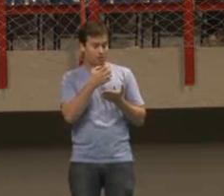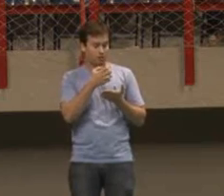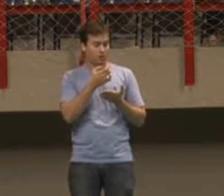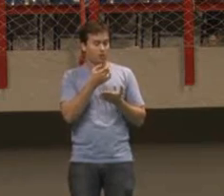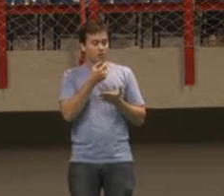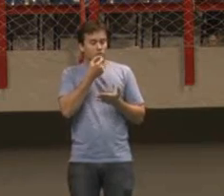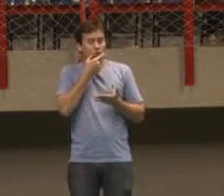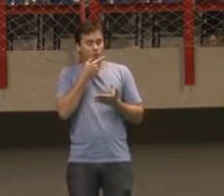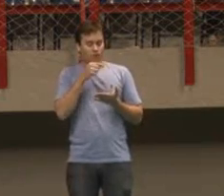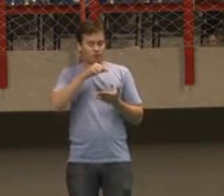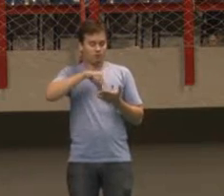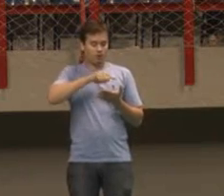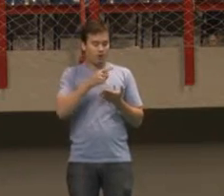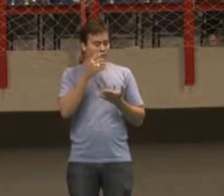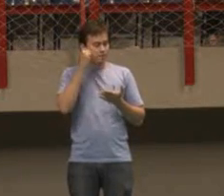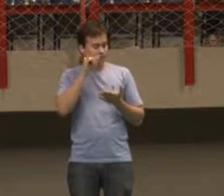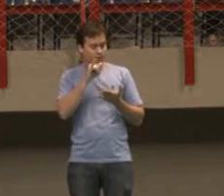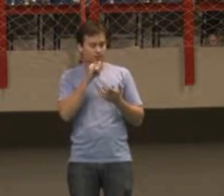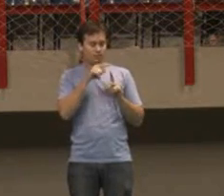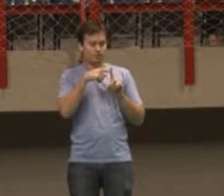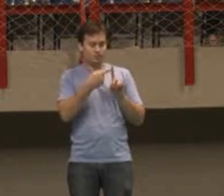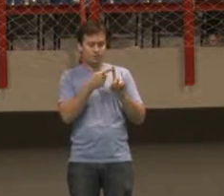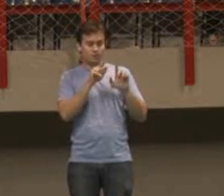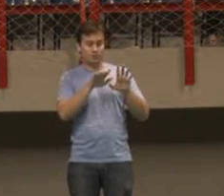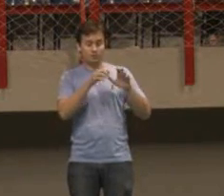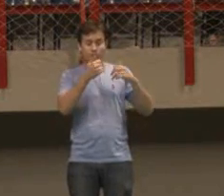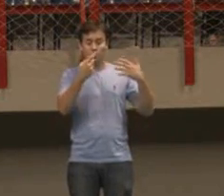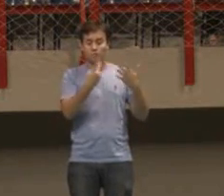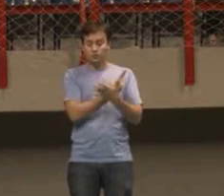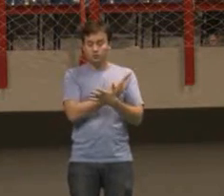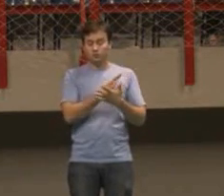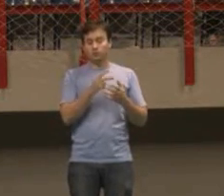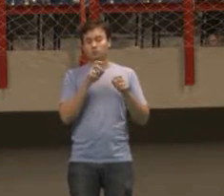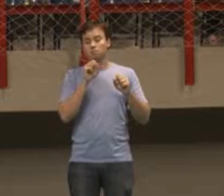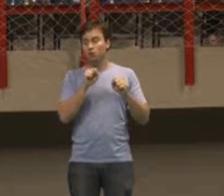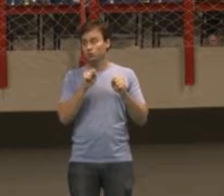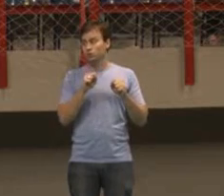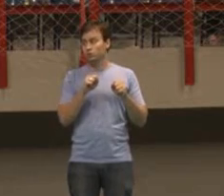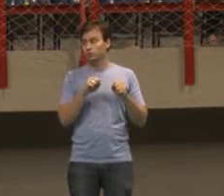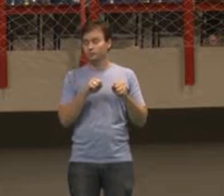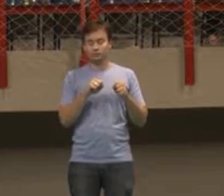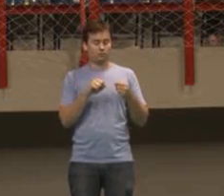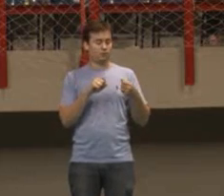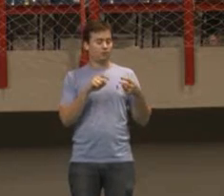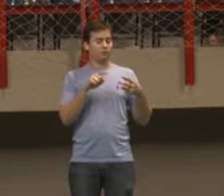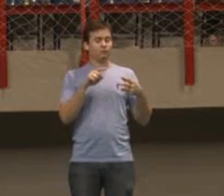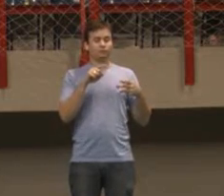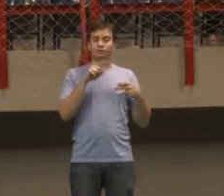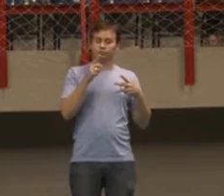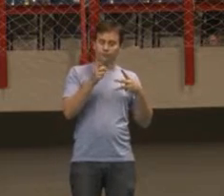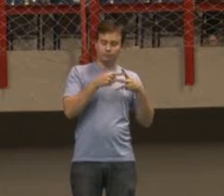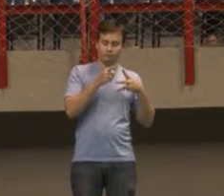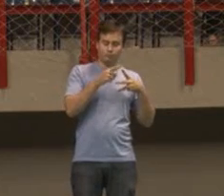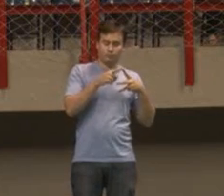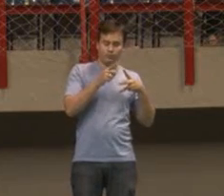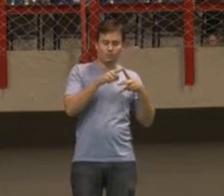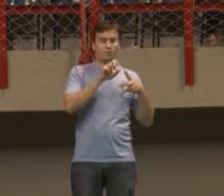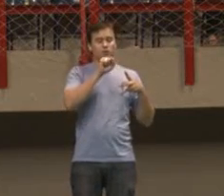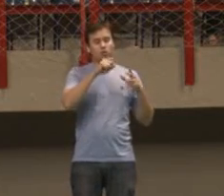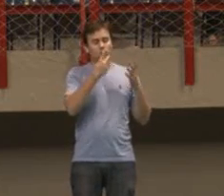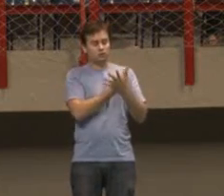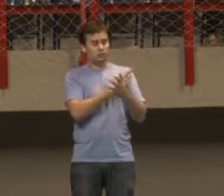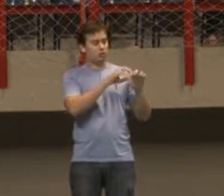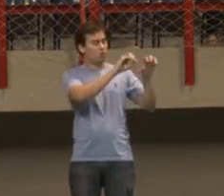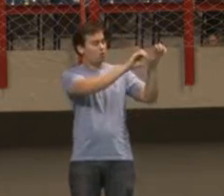pode, na verdade são três possibilidades. Ela pode retardar ovulação. Tá